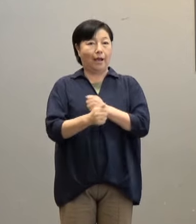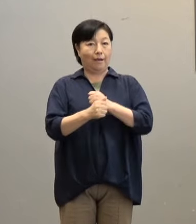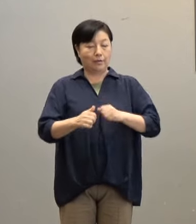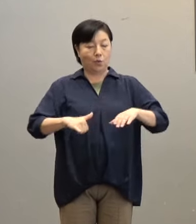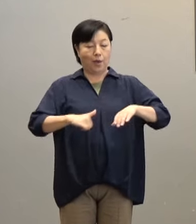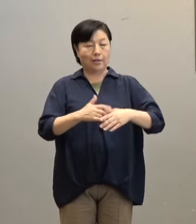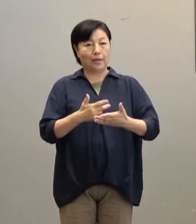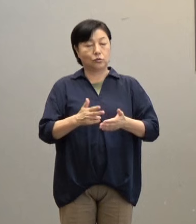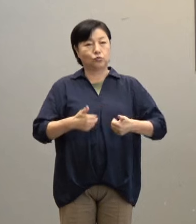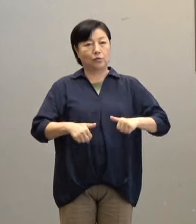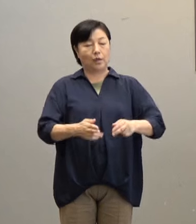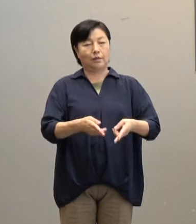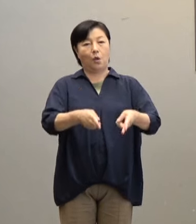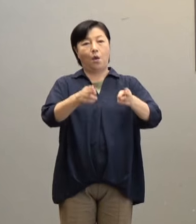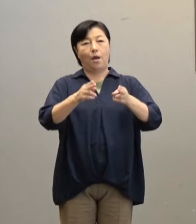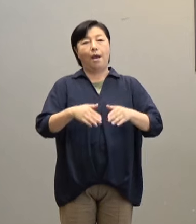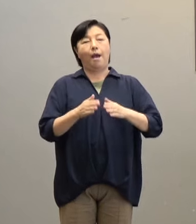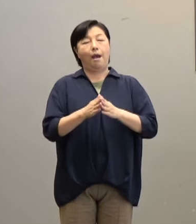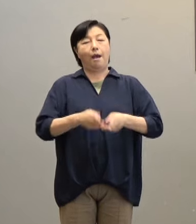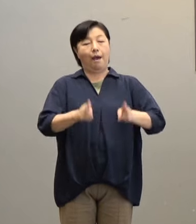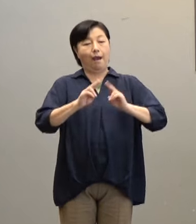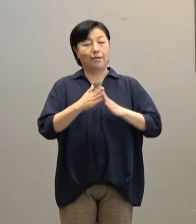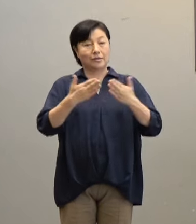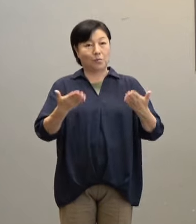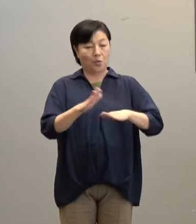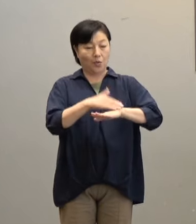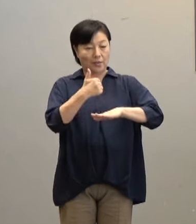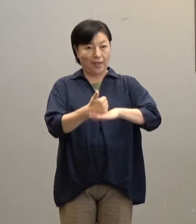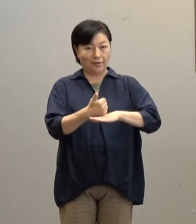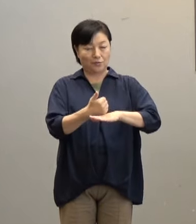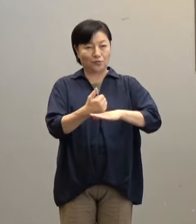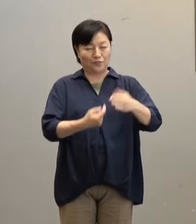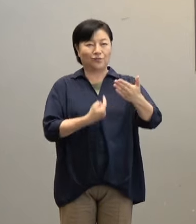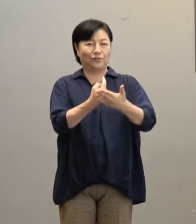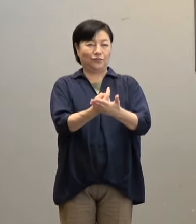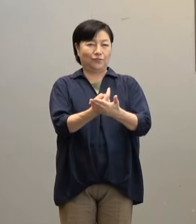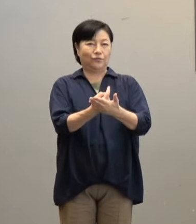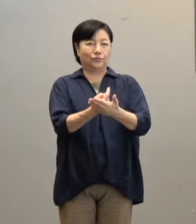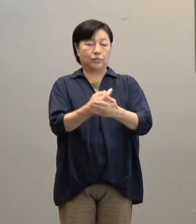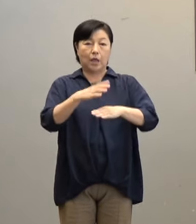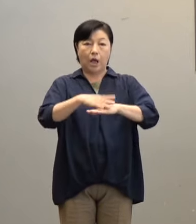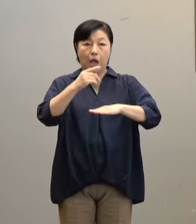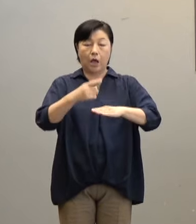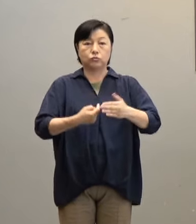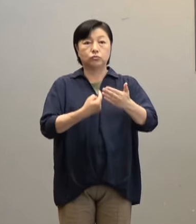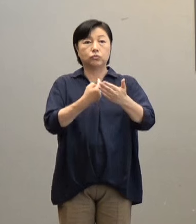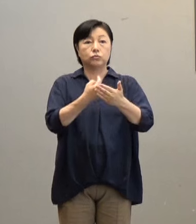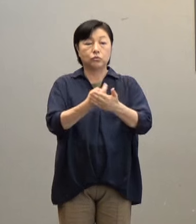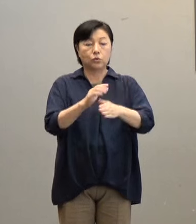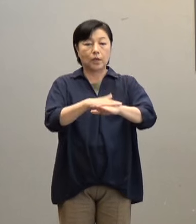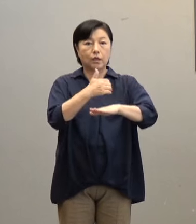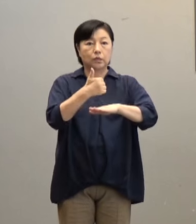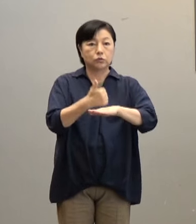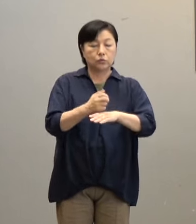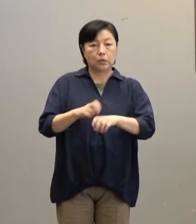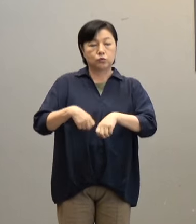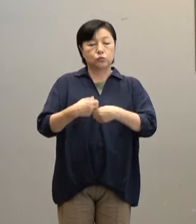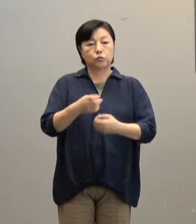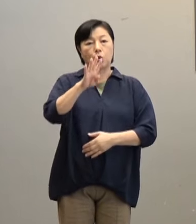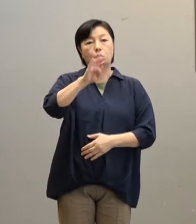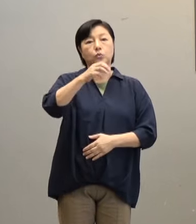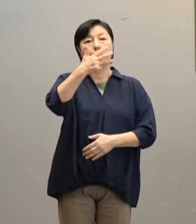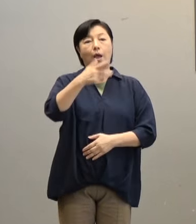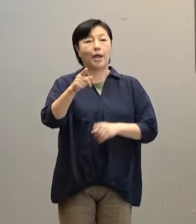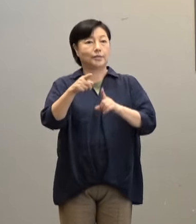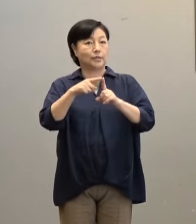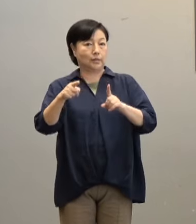出身の橋本大輝選手が出場をいたします。また初出場となる選手では柔道48キロ